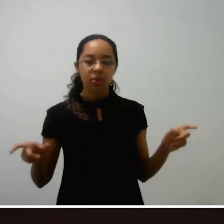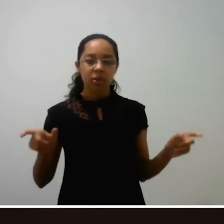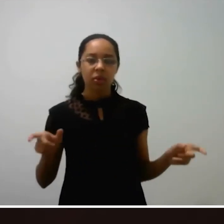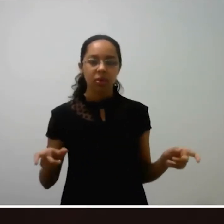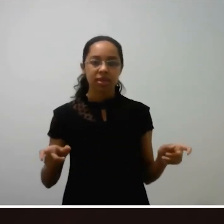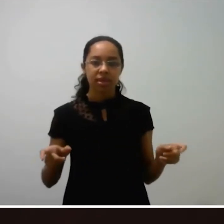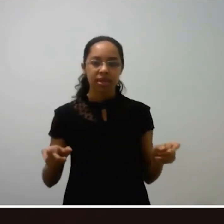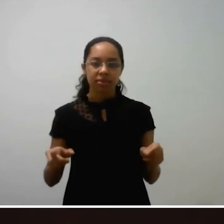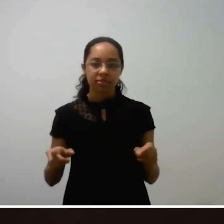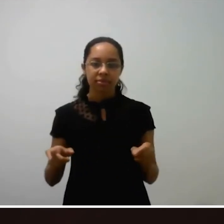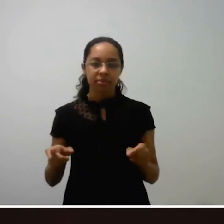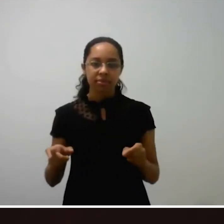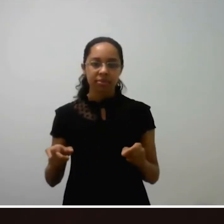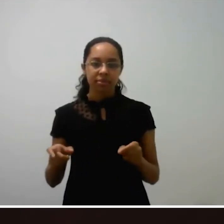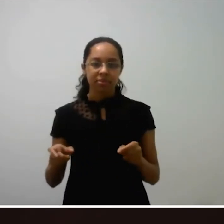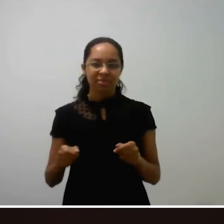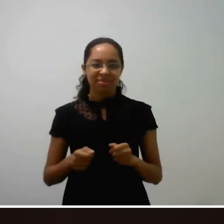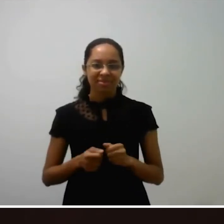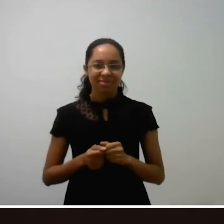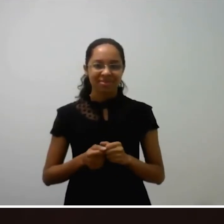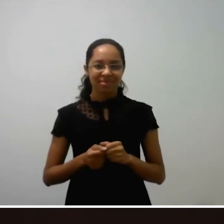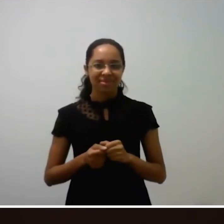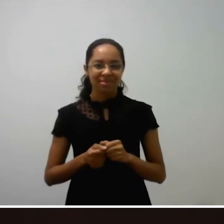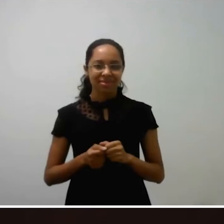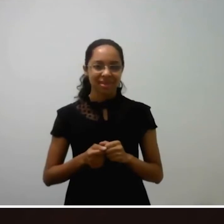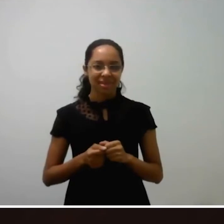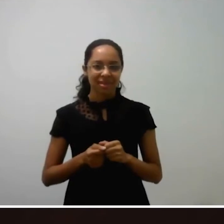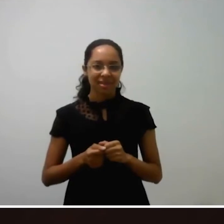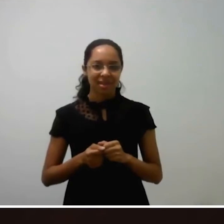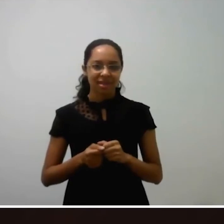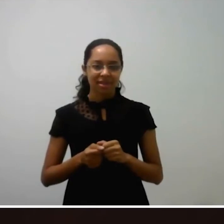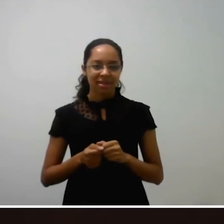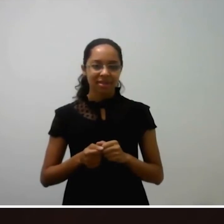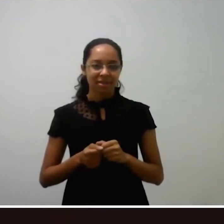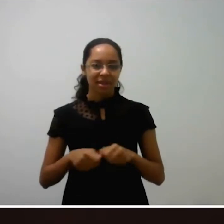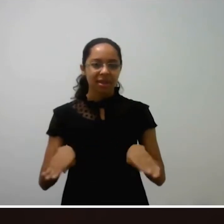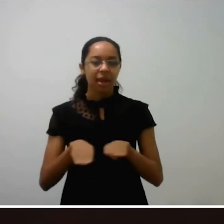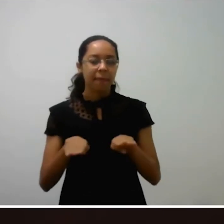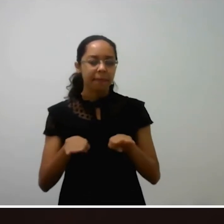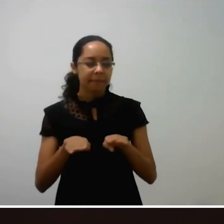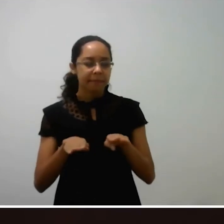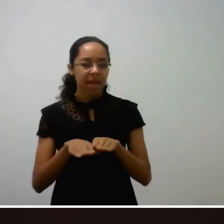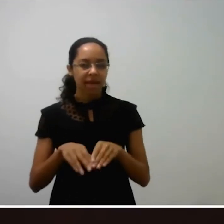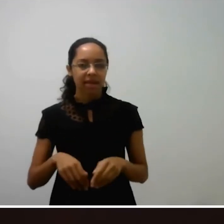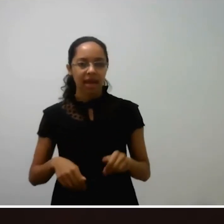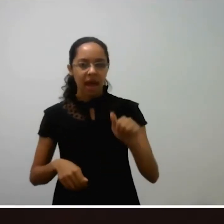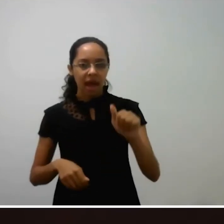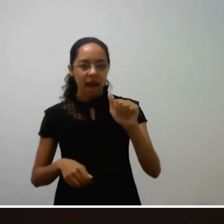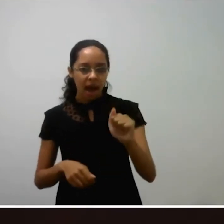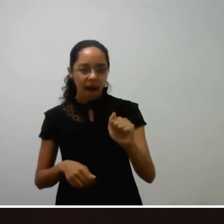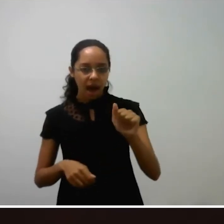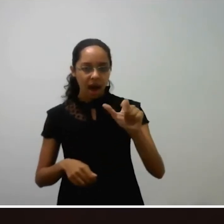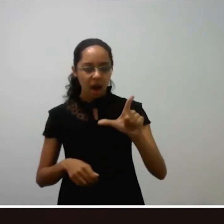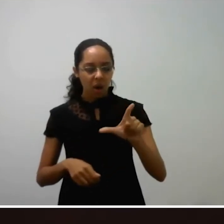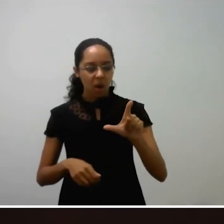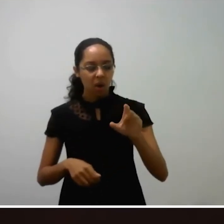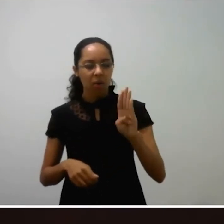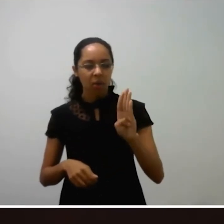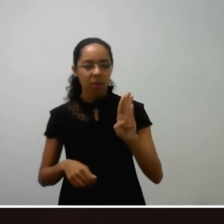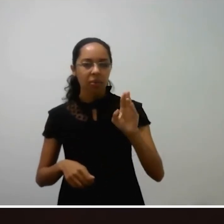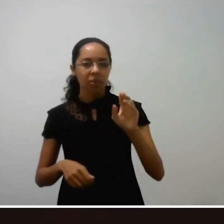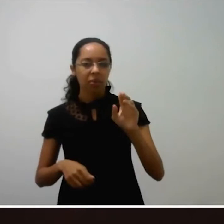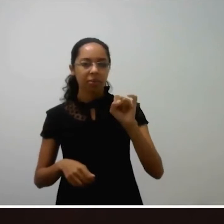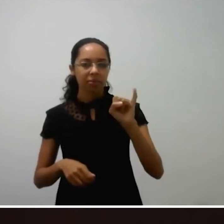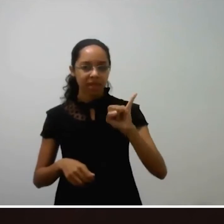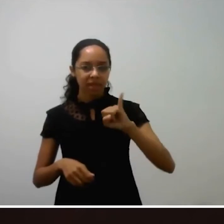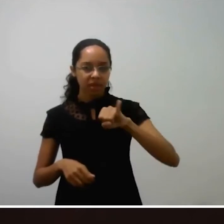albigenses. É difícil até de vocês anotarem, albigenses com G, tá? Albigenses.